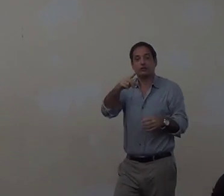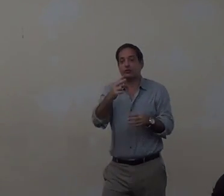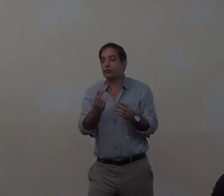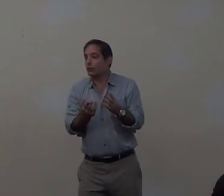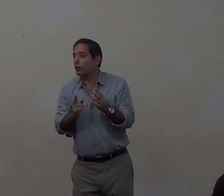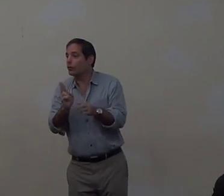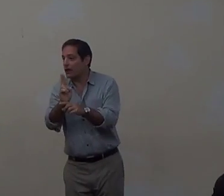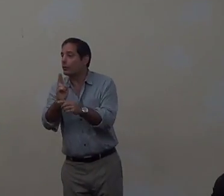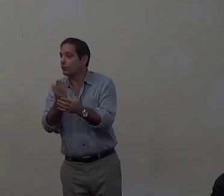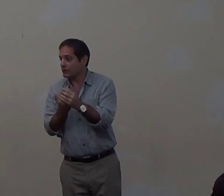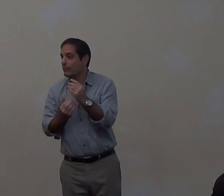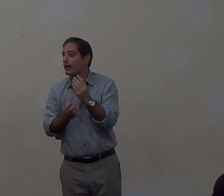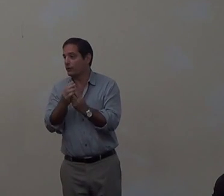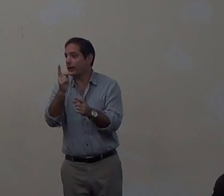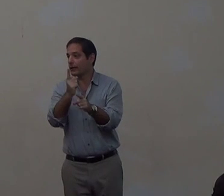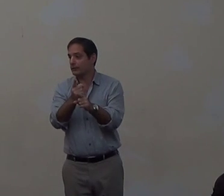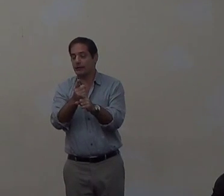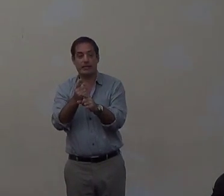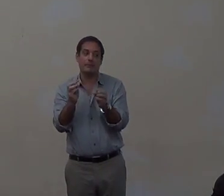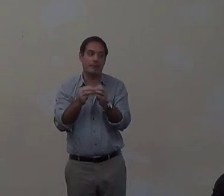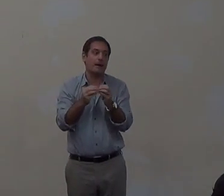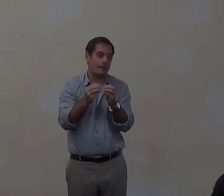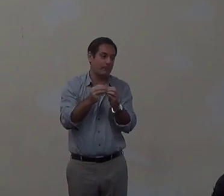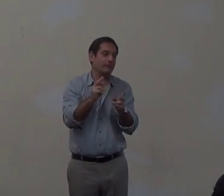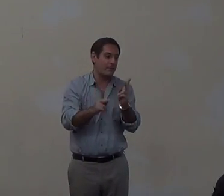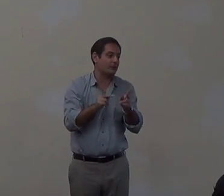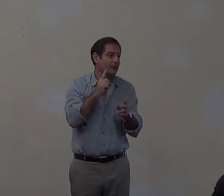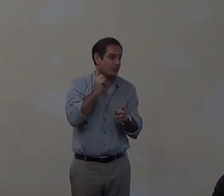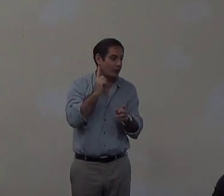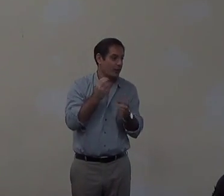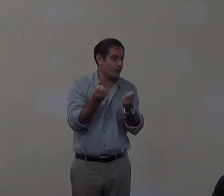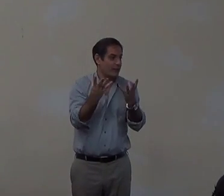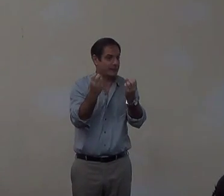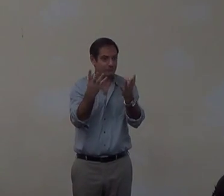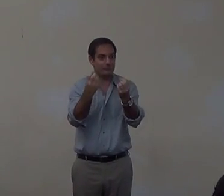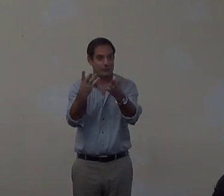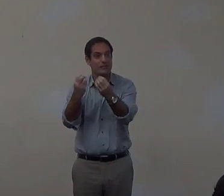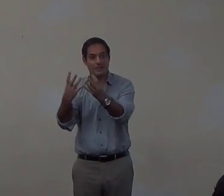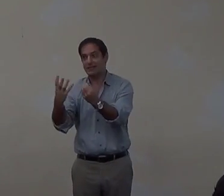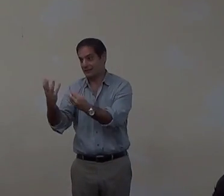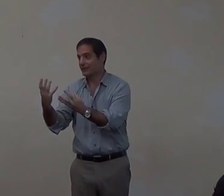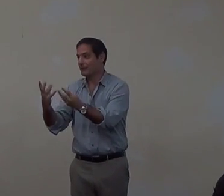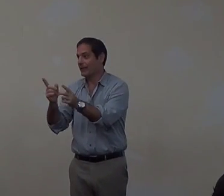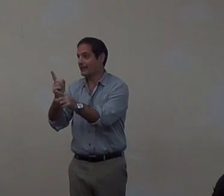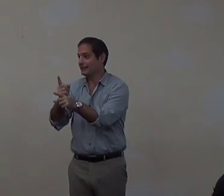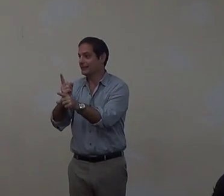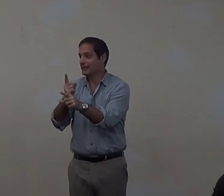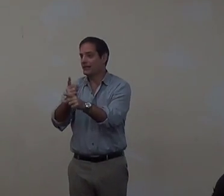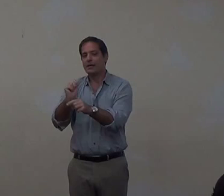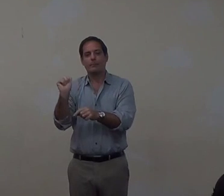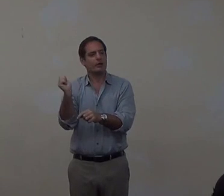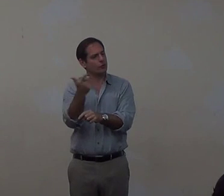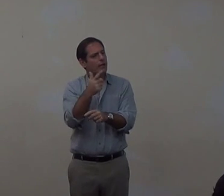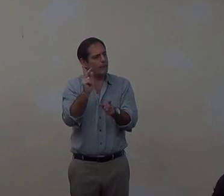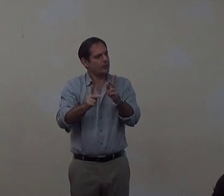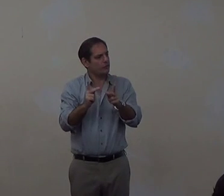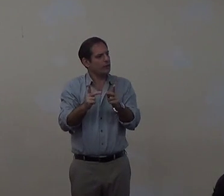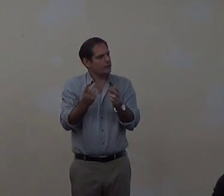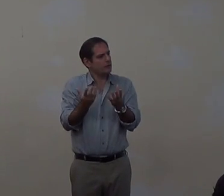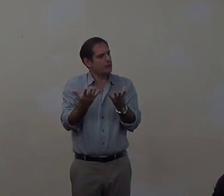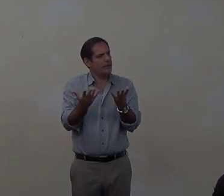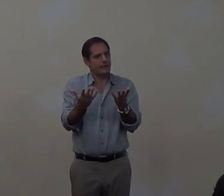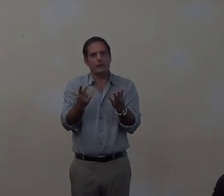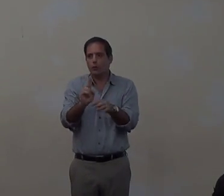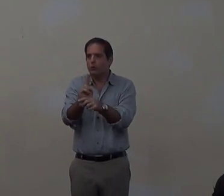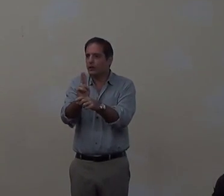Y nosotros usamos nuestras manos, ¿verdad? Y más las personas solas, ¿no? ¿Qué hacen? ¿Verdad? Pero todas las